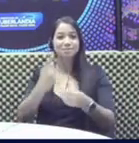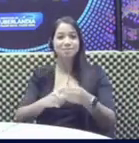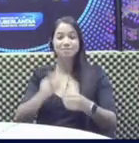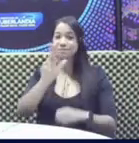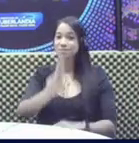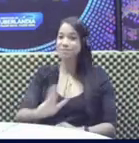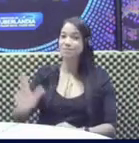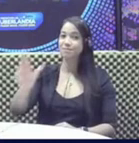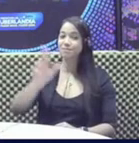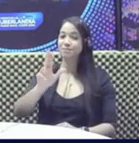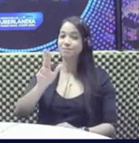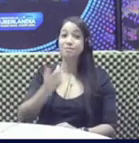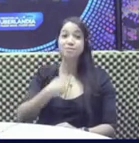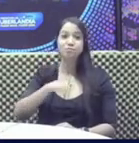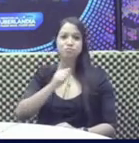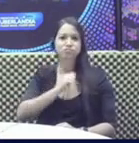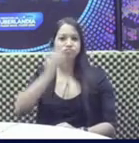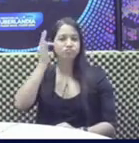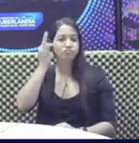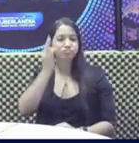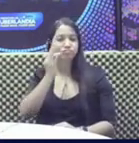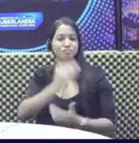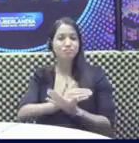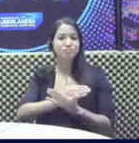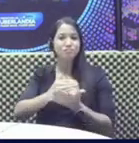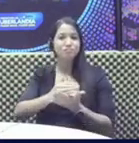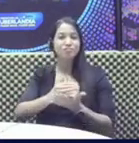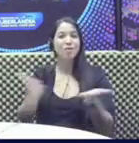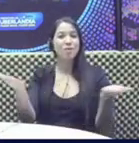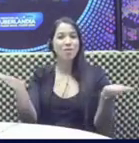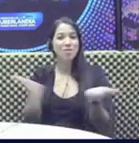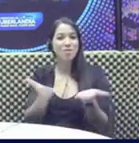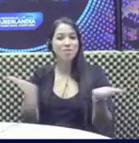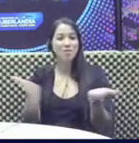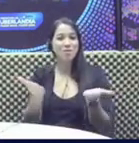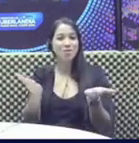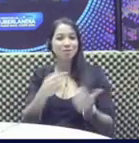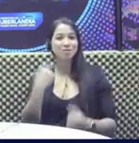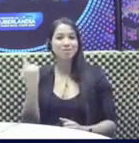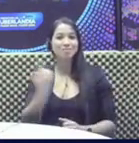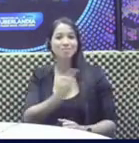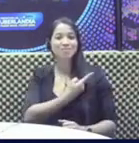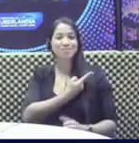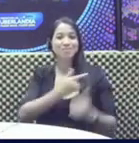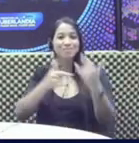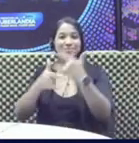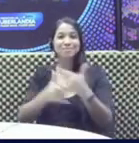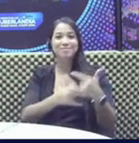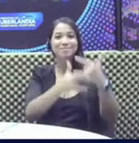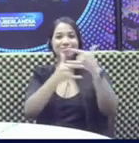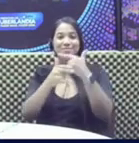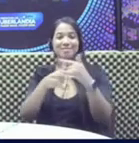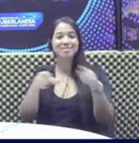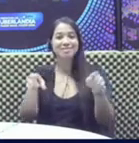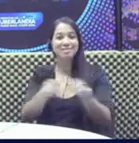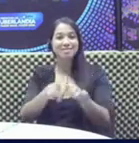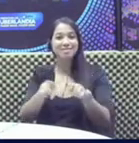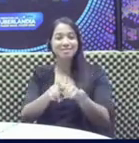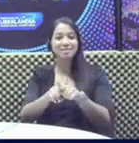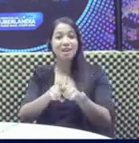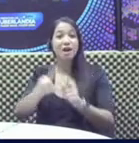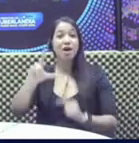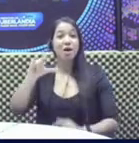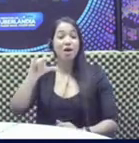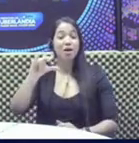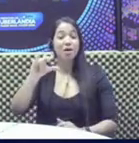fato acontece em Uberlândia. Eu sou o Fernando Cássio e a partir de hoje, nossa transmissão ao vivo será feita exclusivamente pela